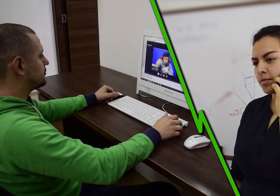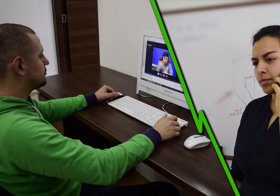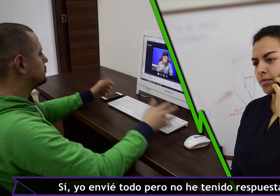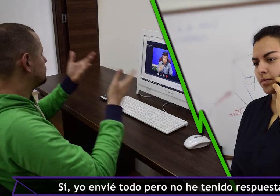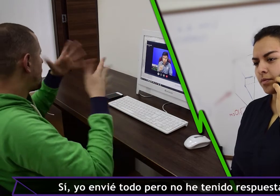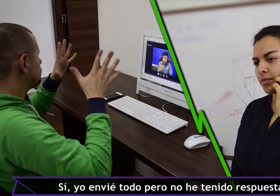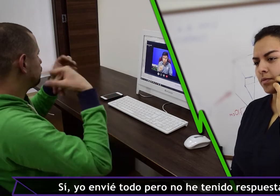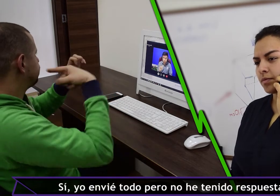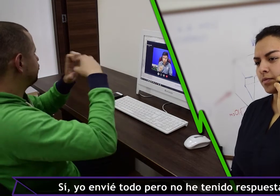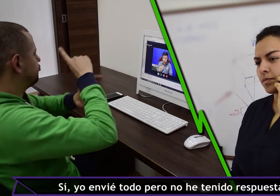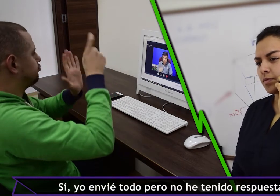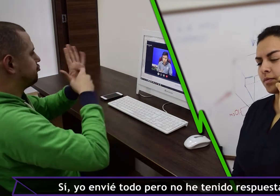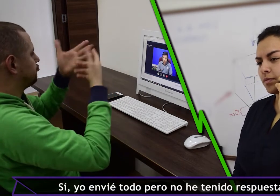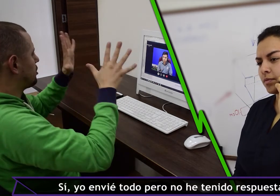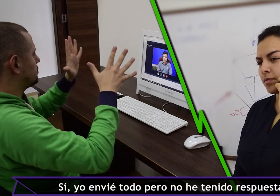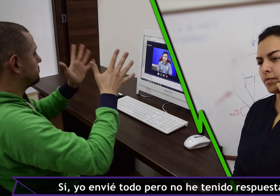Sí, yo envié todo, pero no he tenido respuesta.